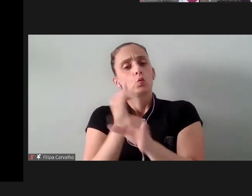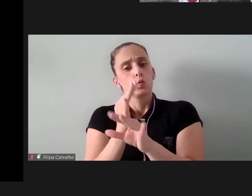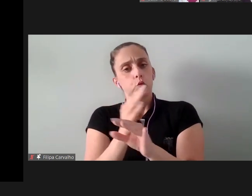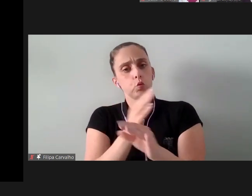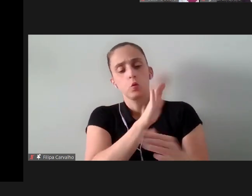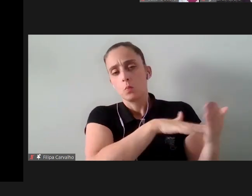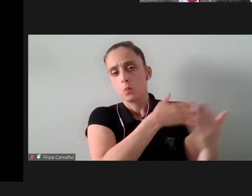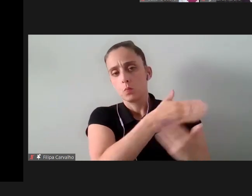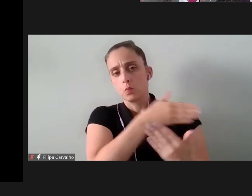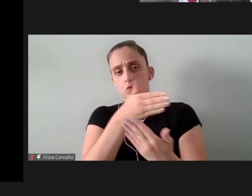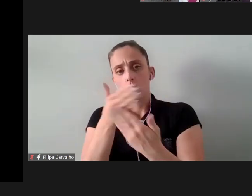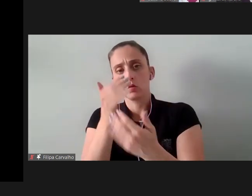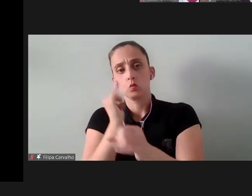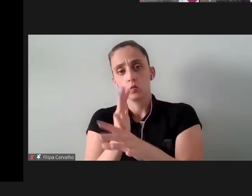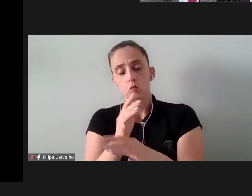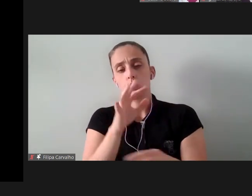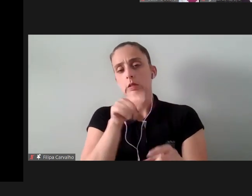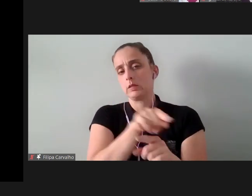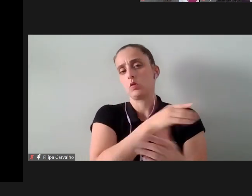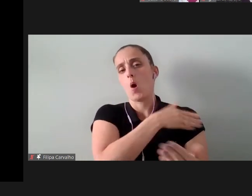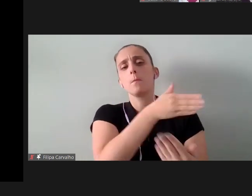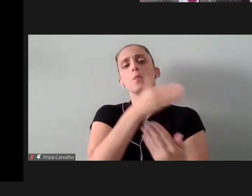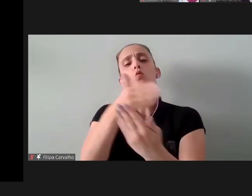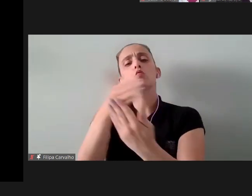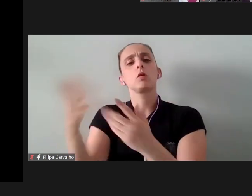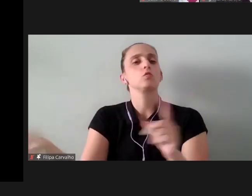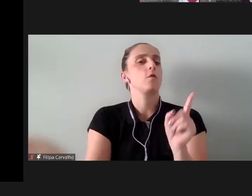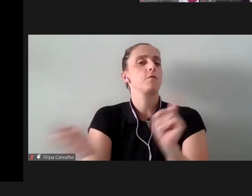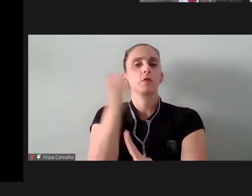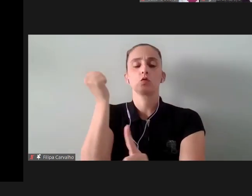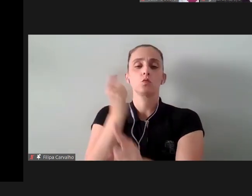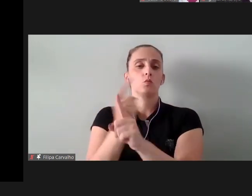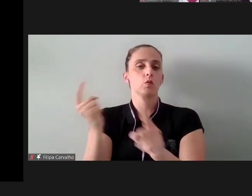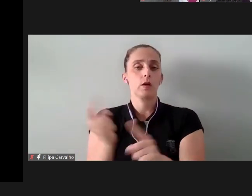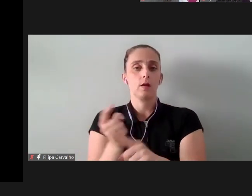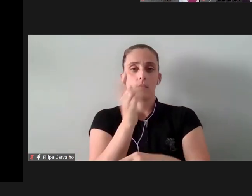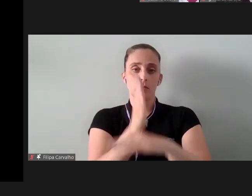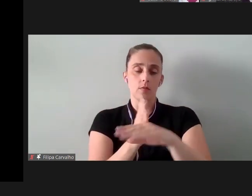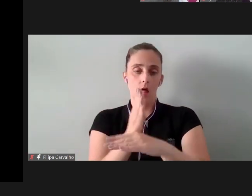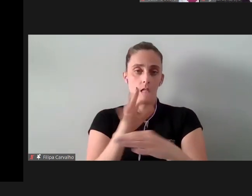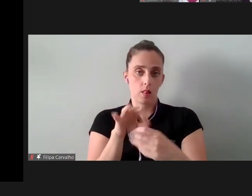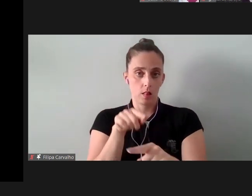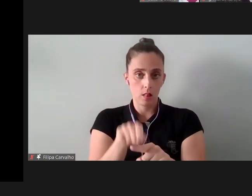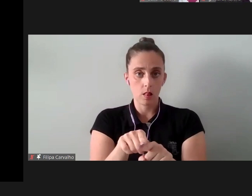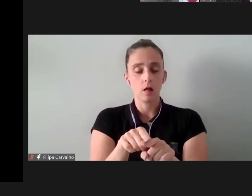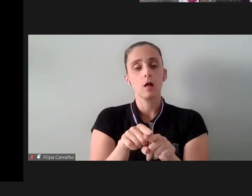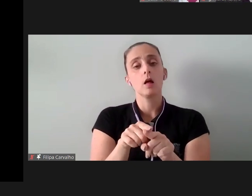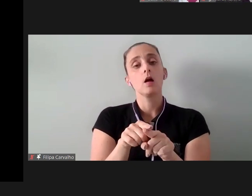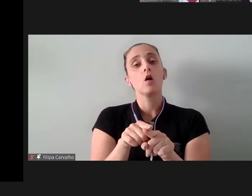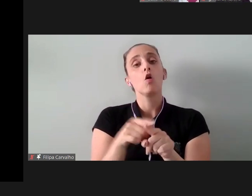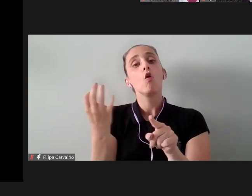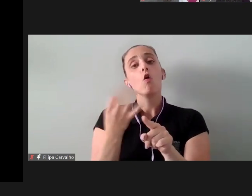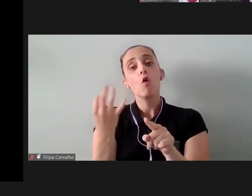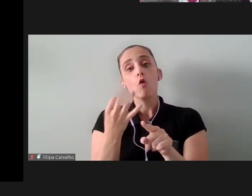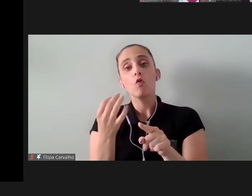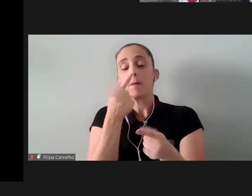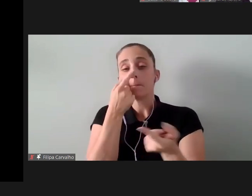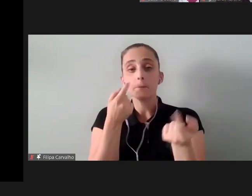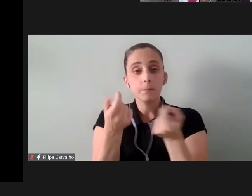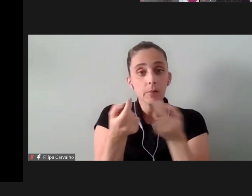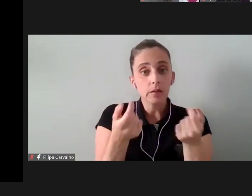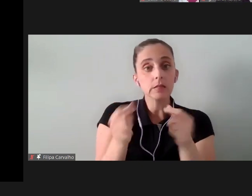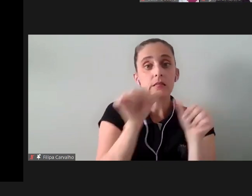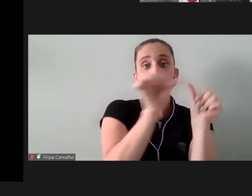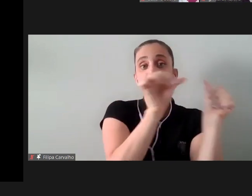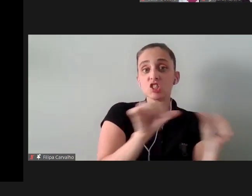eu diria que é o processo vencedor, porque é o processo que está no meio destas duas abordagens, foi em processo semelhante com o sistema